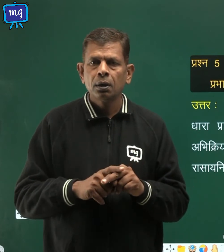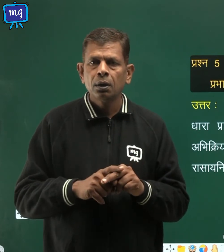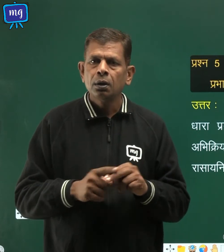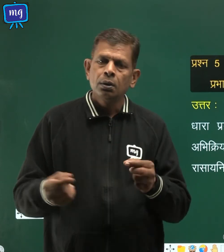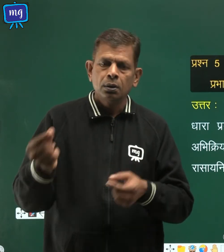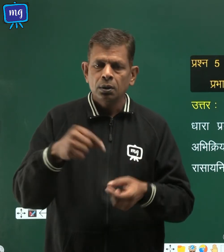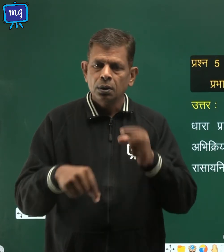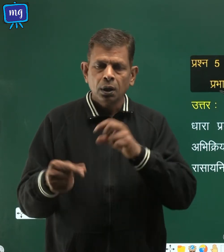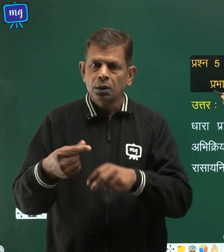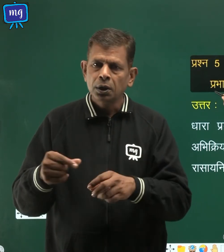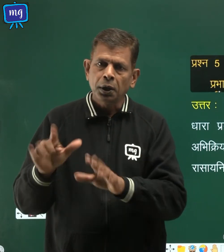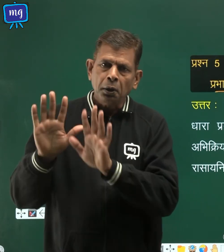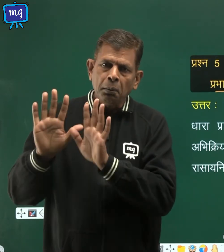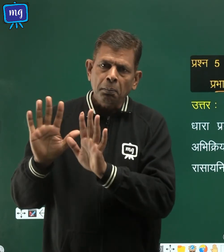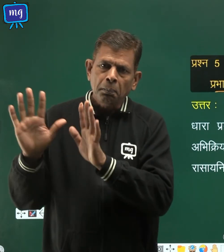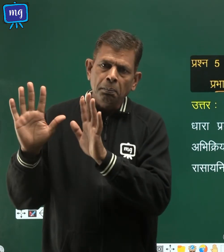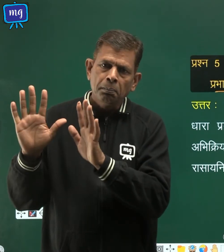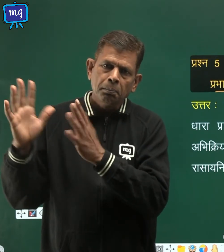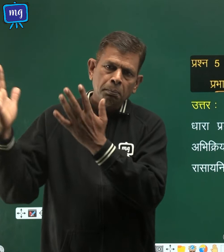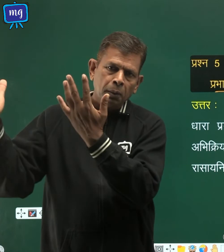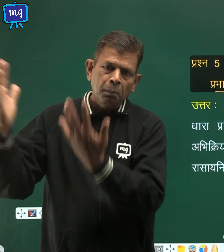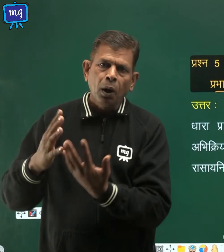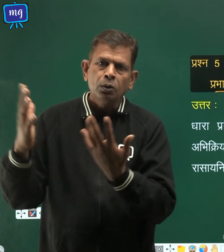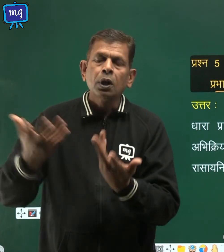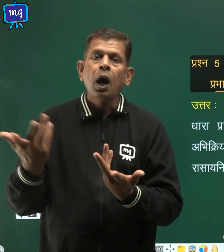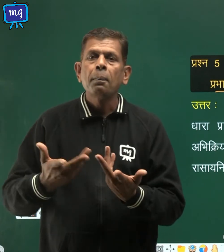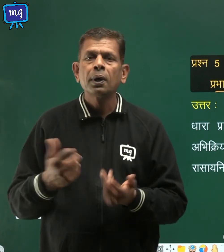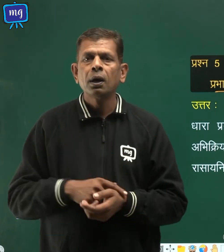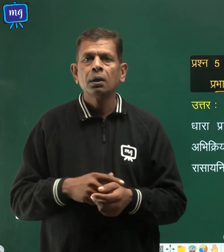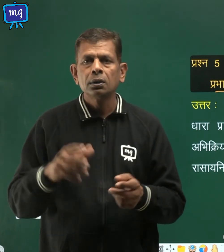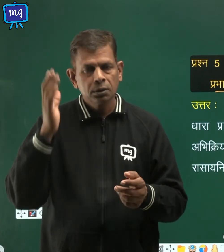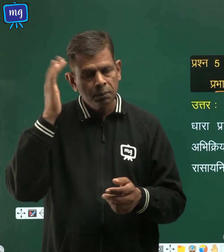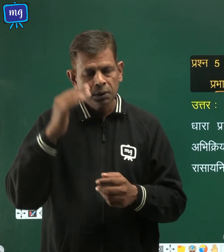रासायनिक प्रभाव से आप क्या समझते हैं?